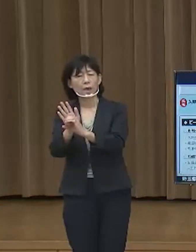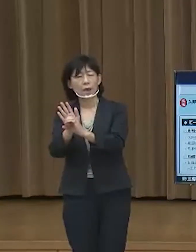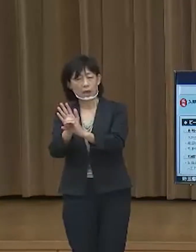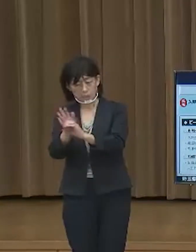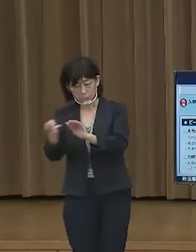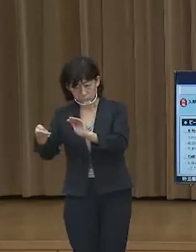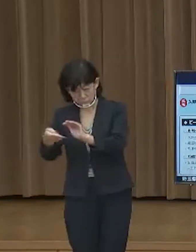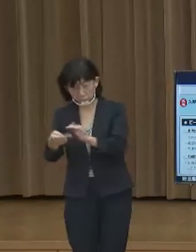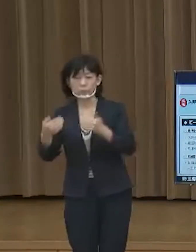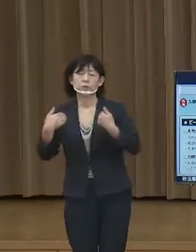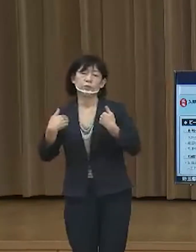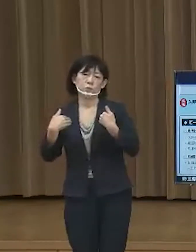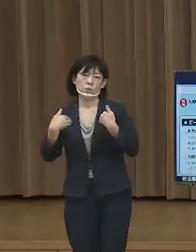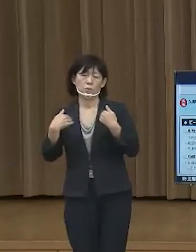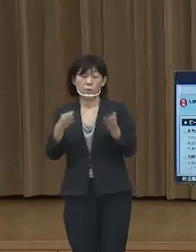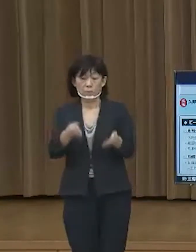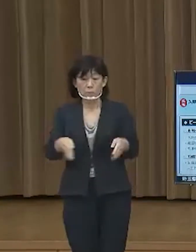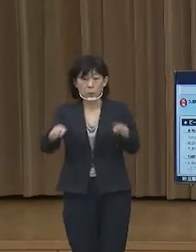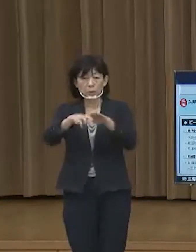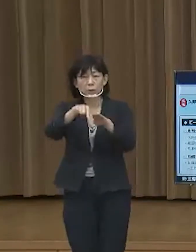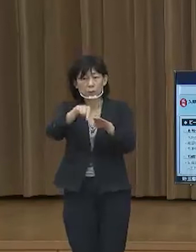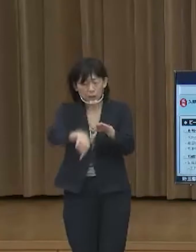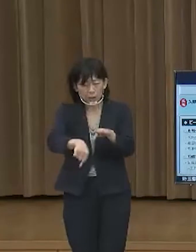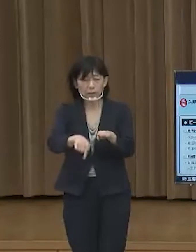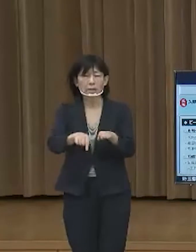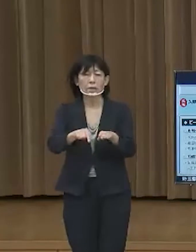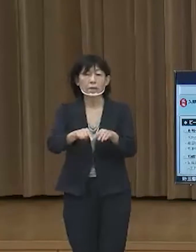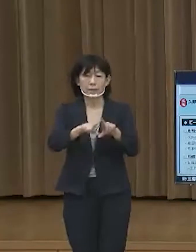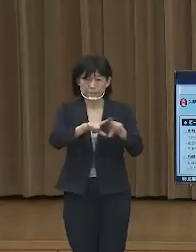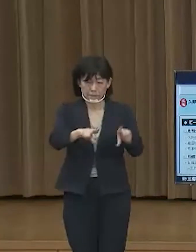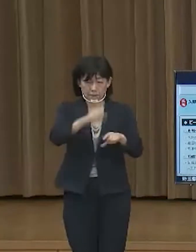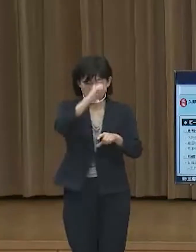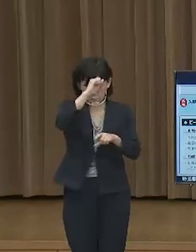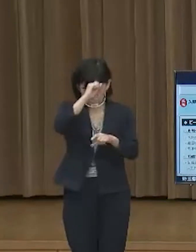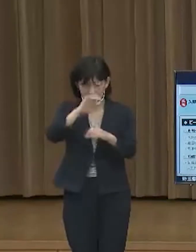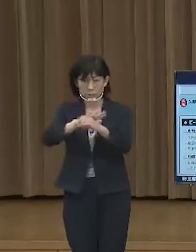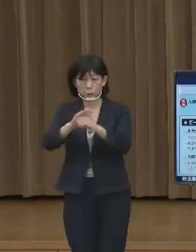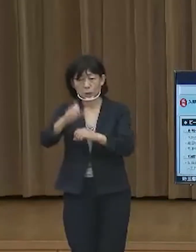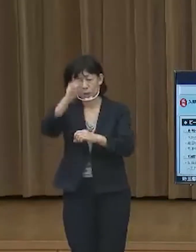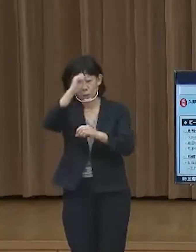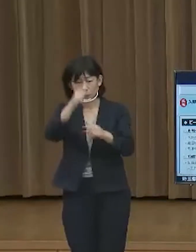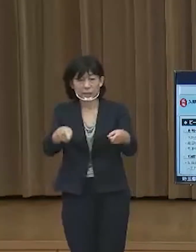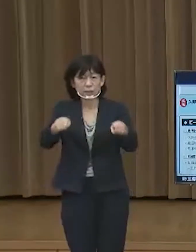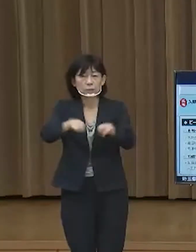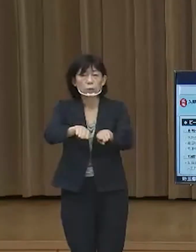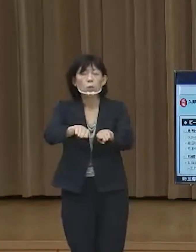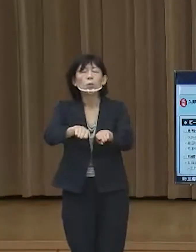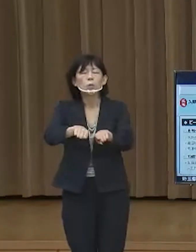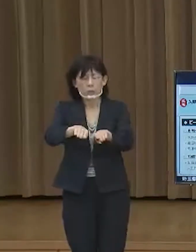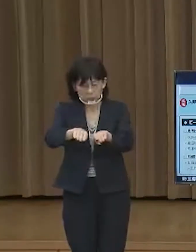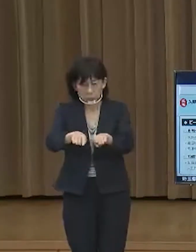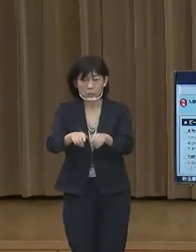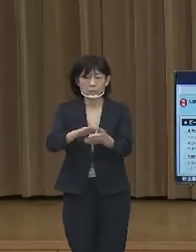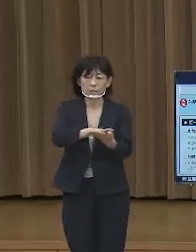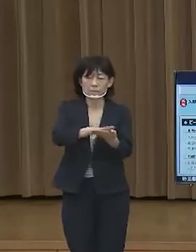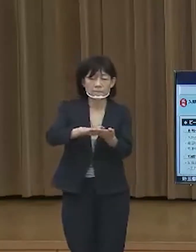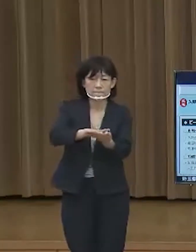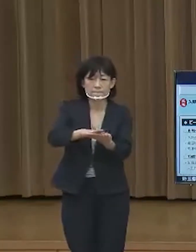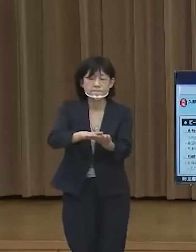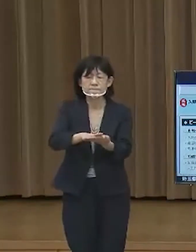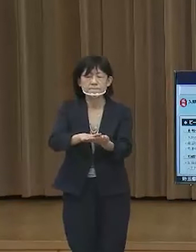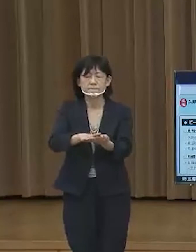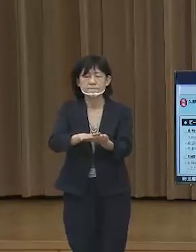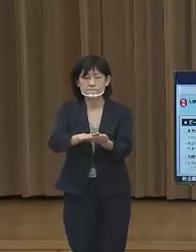なくて院内感染の防止を徹底する、こういった新しい考え方を導入しないと、これまでの手法では